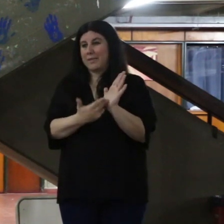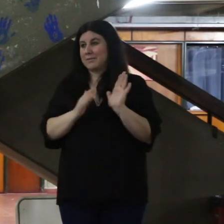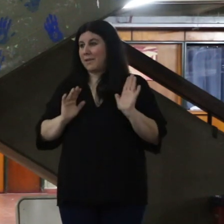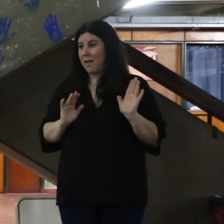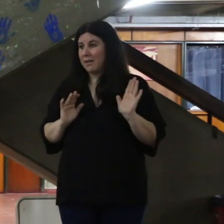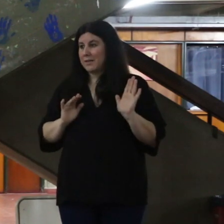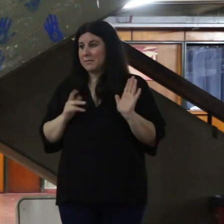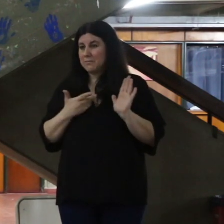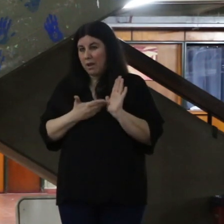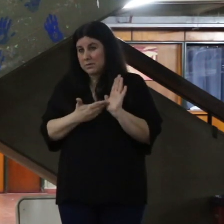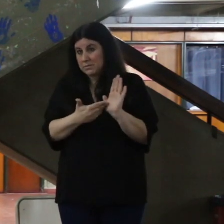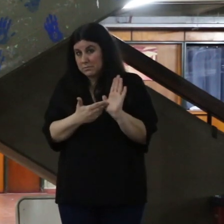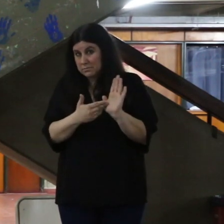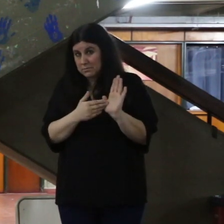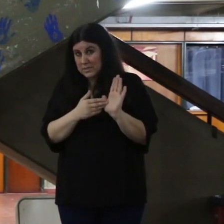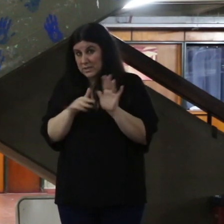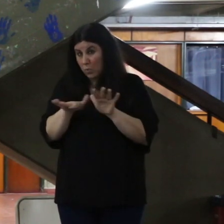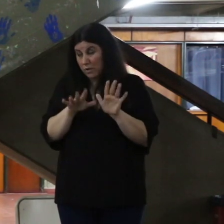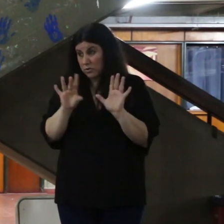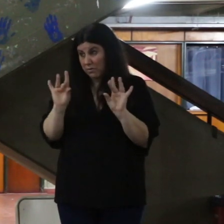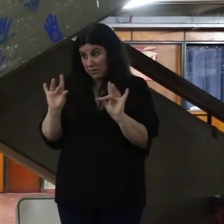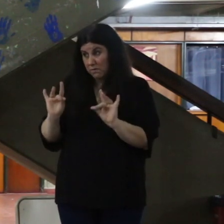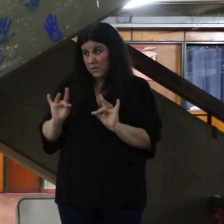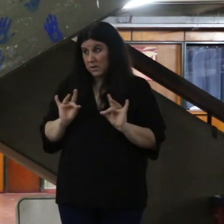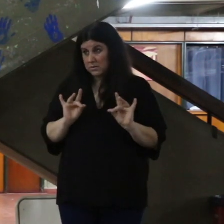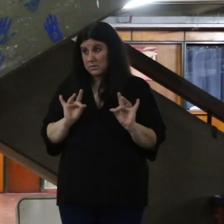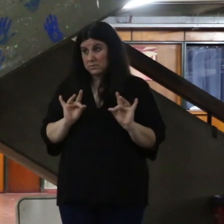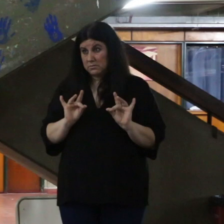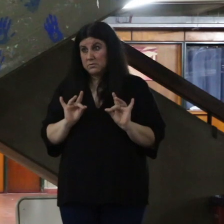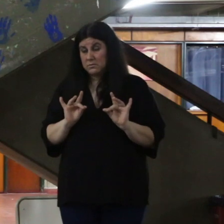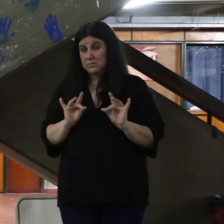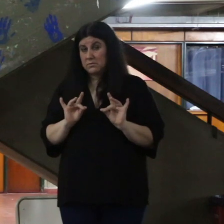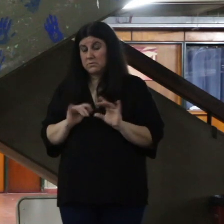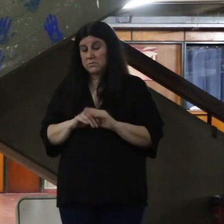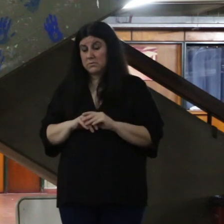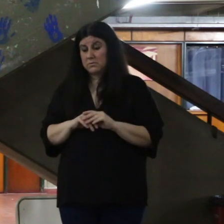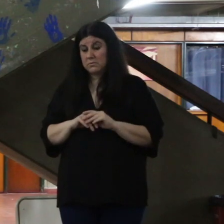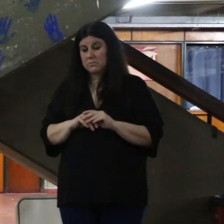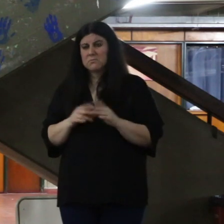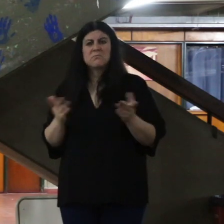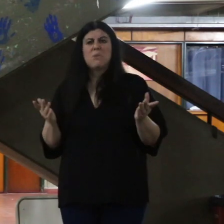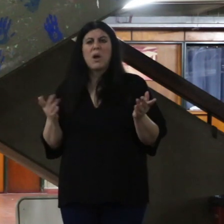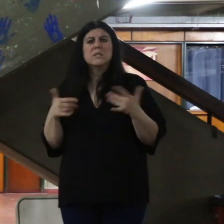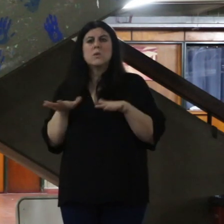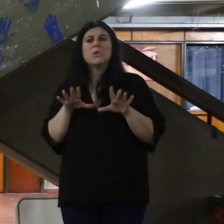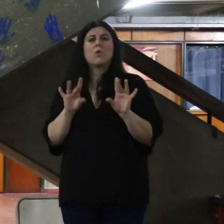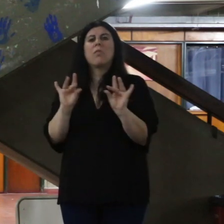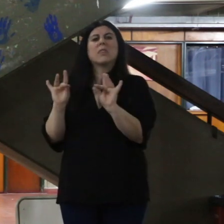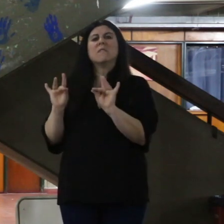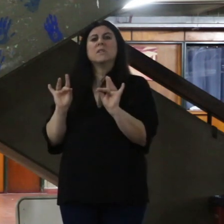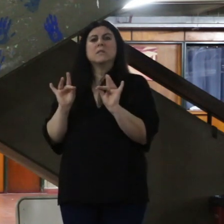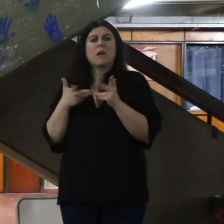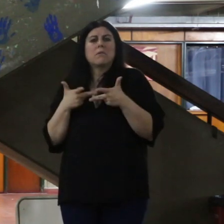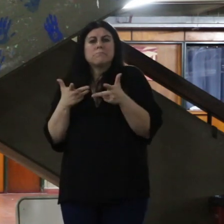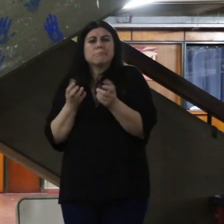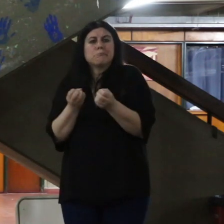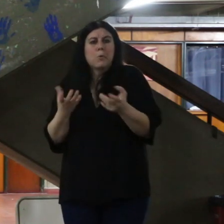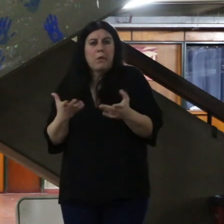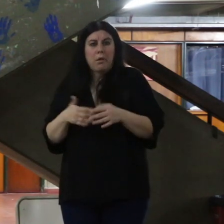está complicada. La cosa está complicada. ¿Y por qué digo la cosa está complicada?